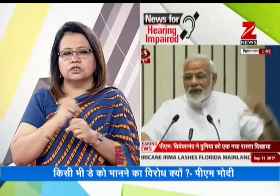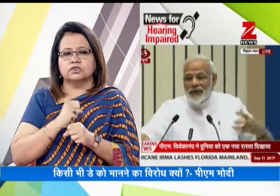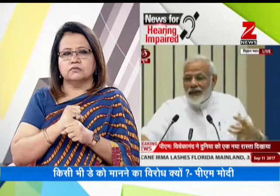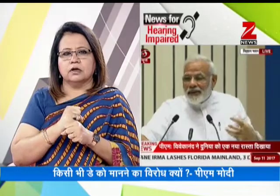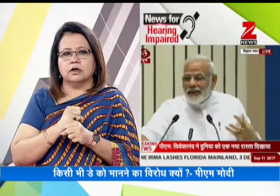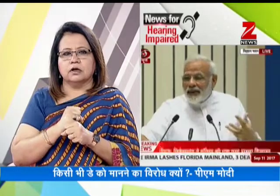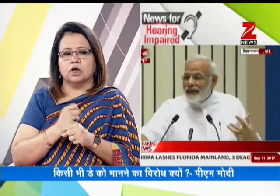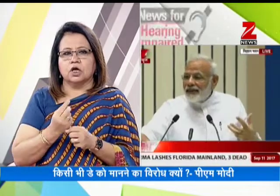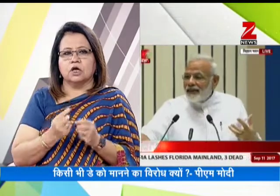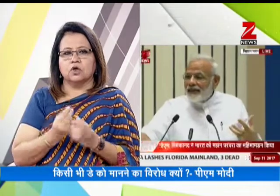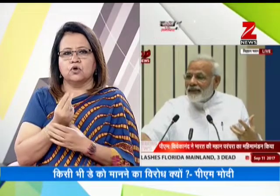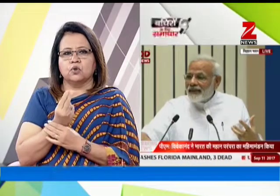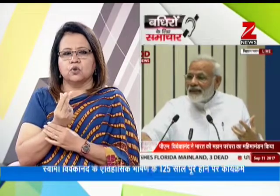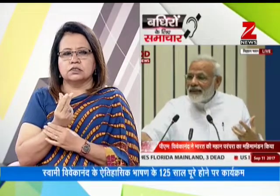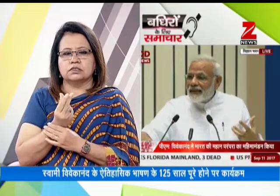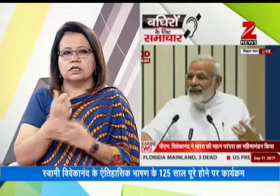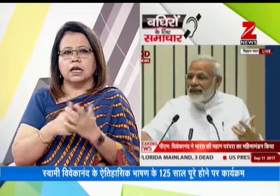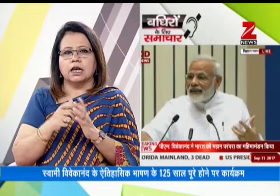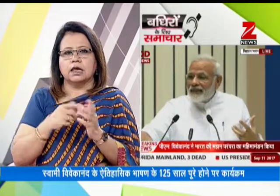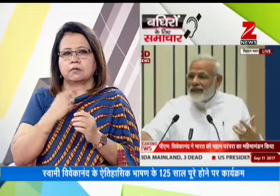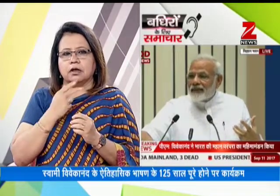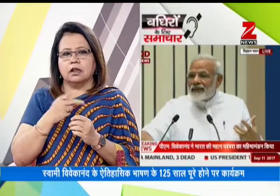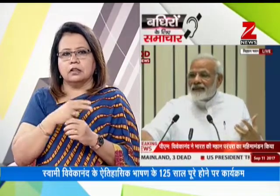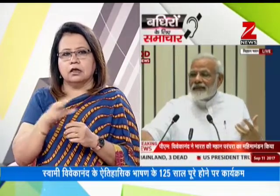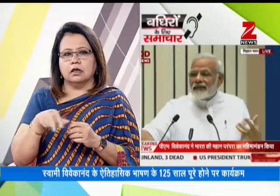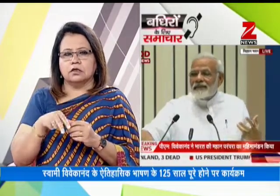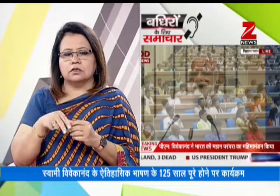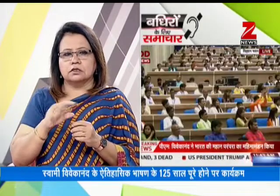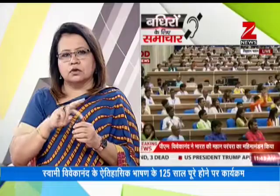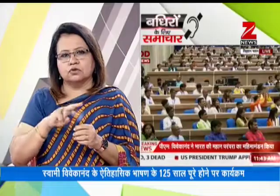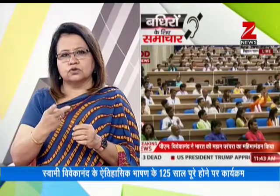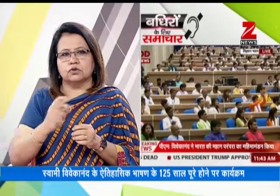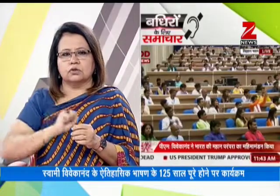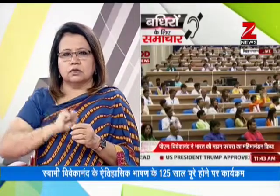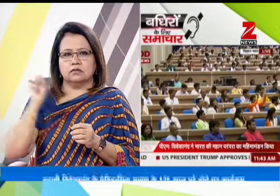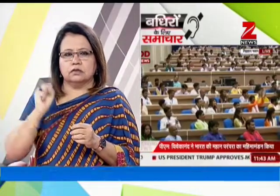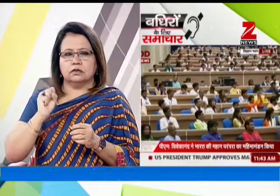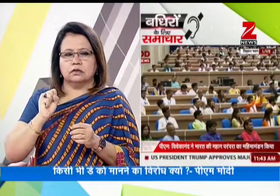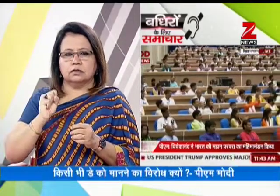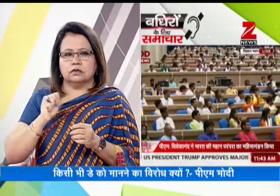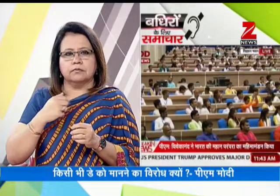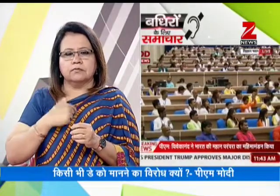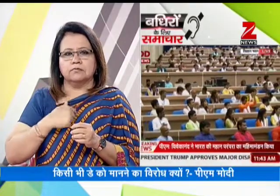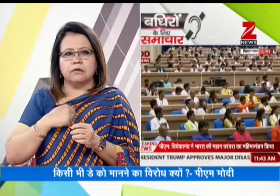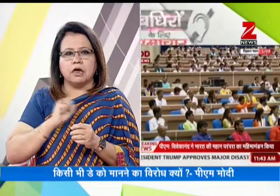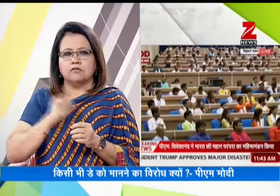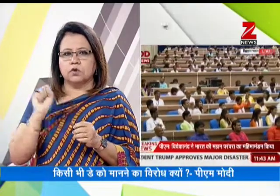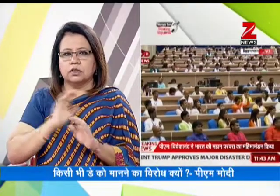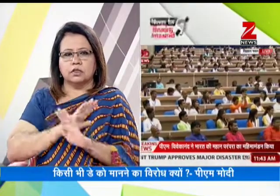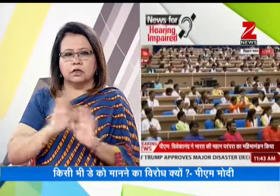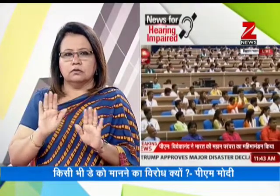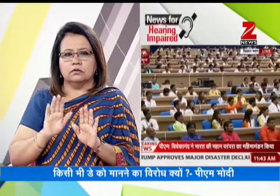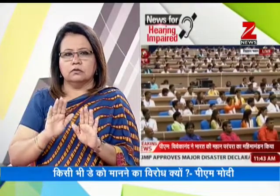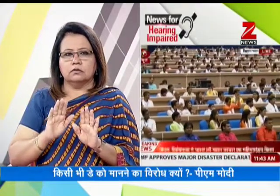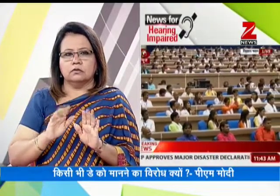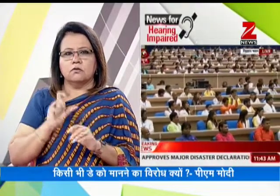में रोज डे मनाते हैं, कुछ लोग इसका विरोध करते हैं। मैं विरोधी